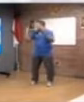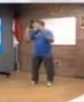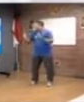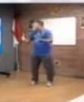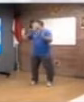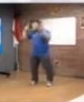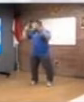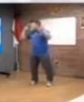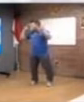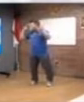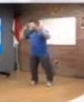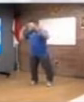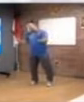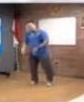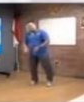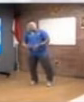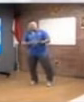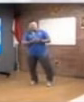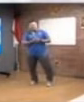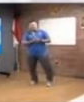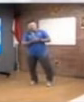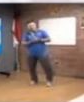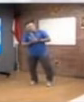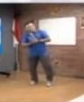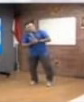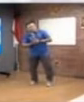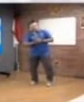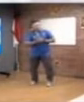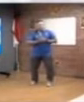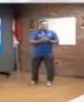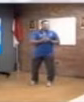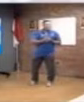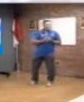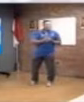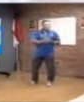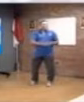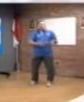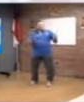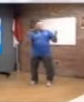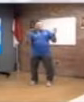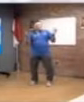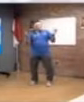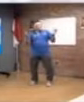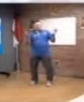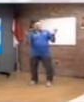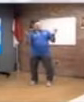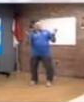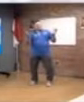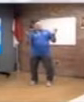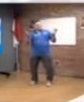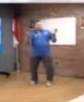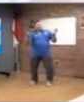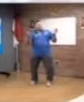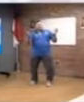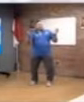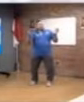meloncat tanpa awalan. Baik, Bu Regina. Nah, selanjutnya kita akan